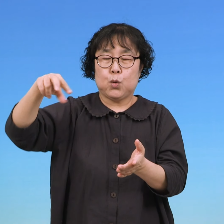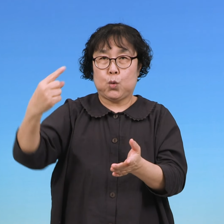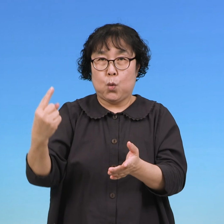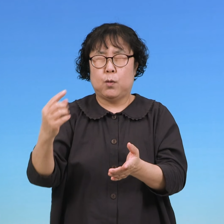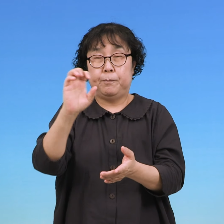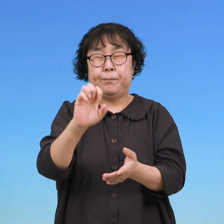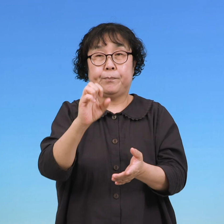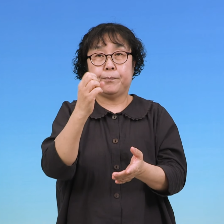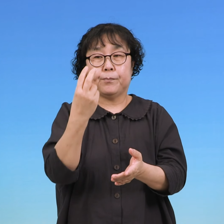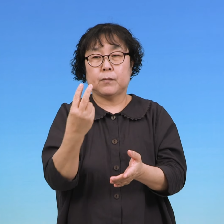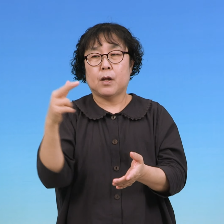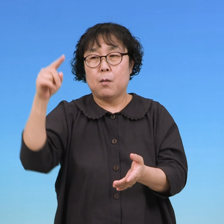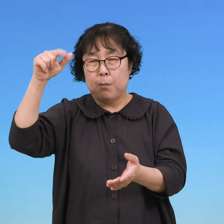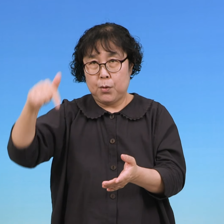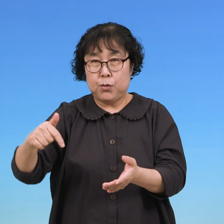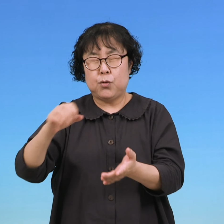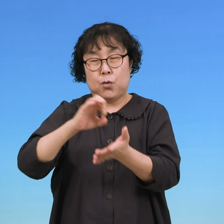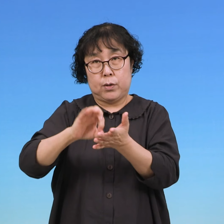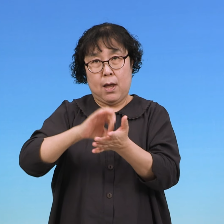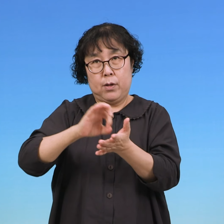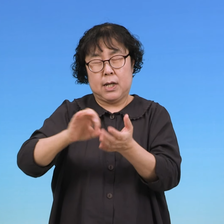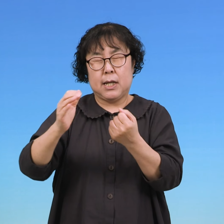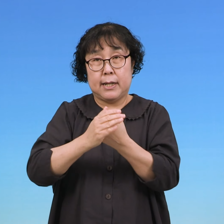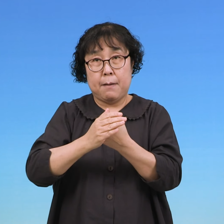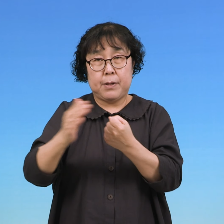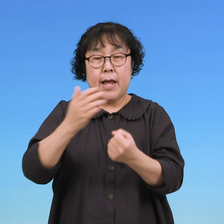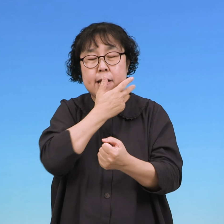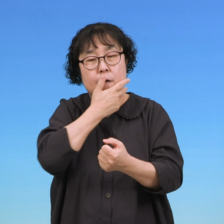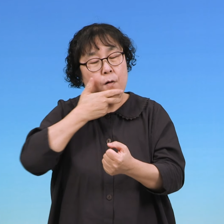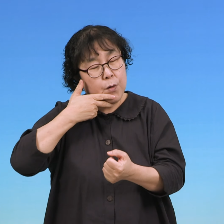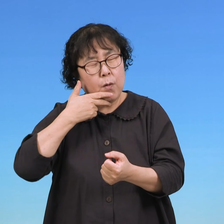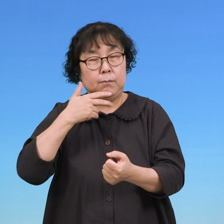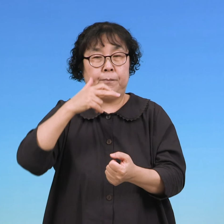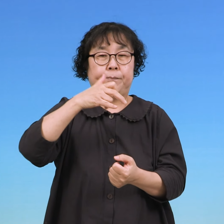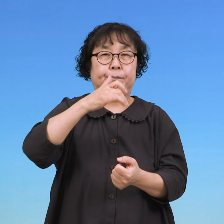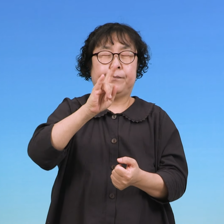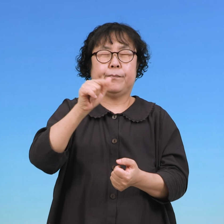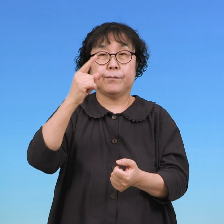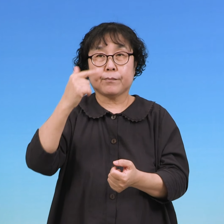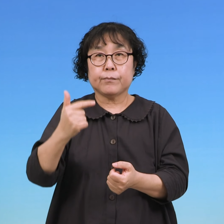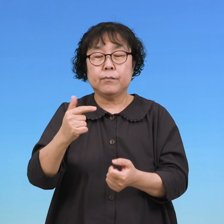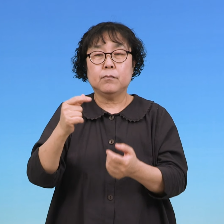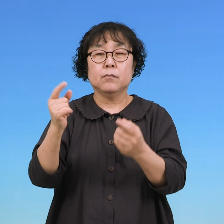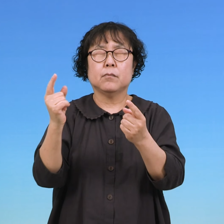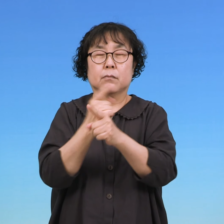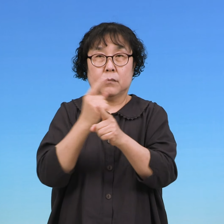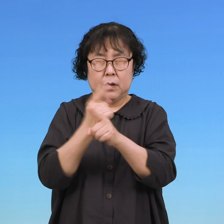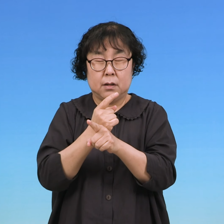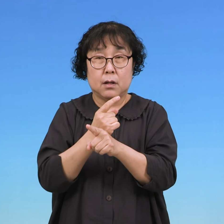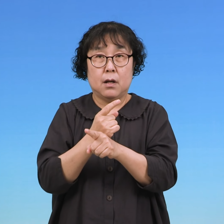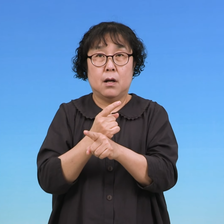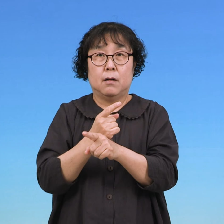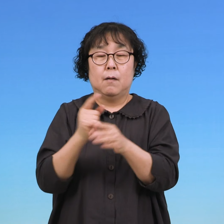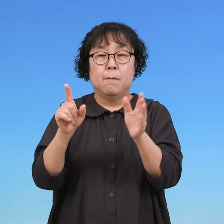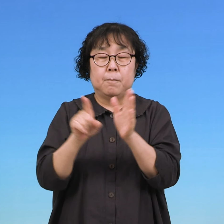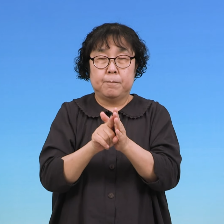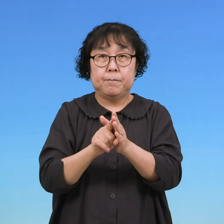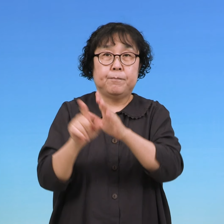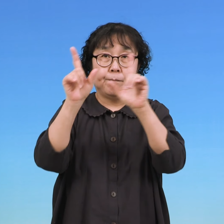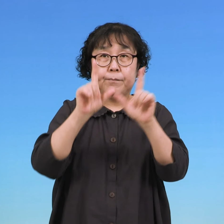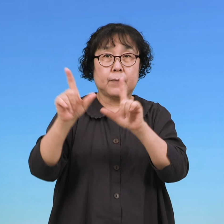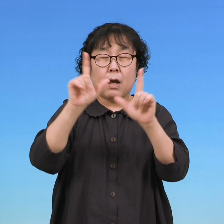쓰여졌기 때문에 이게 영어로 캐논이 된 거거든요. 뭘 말씀을 드리고 싶은지 아시겠죠? 여러분 우리 신앙생활에